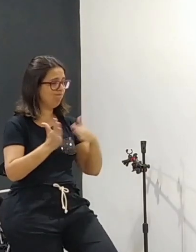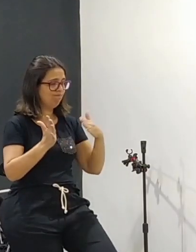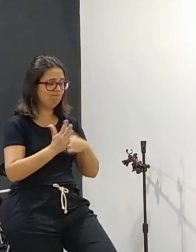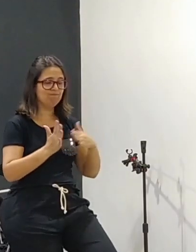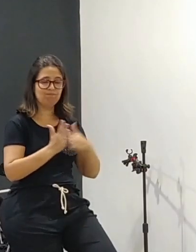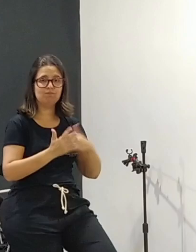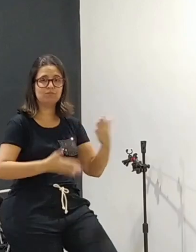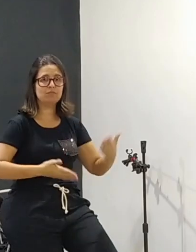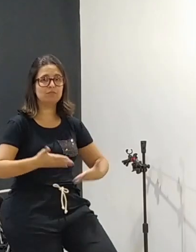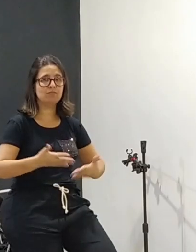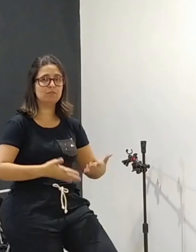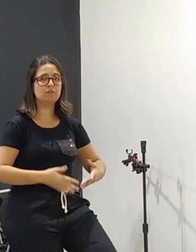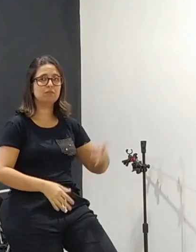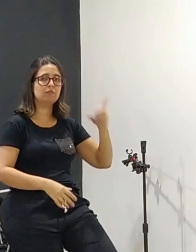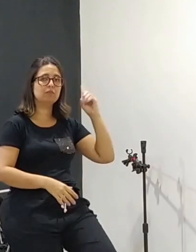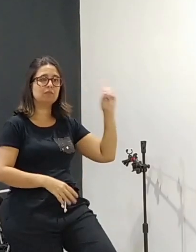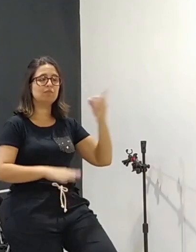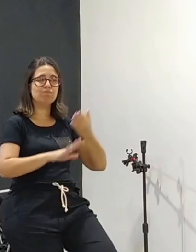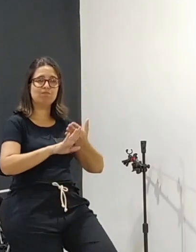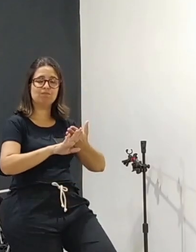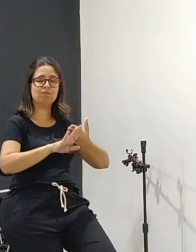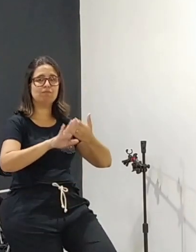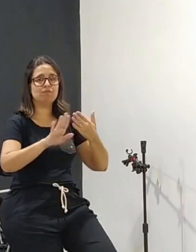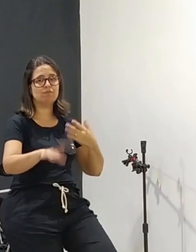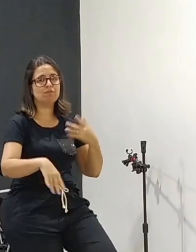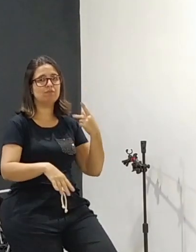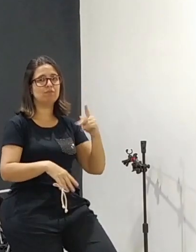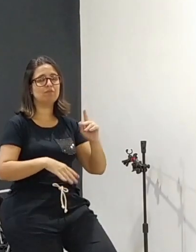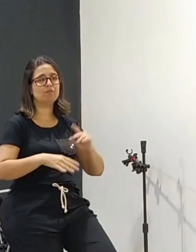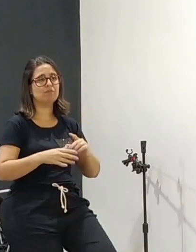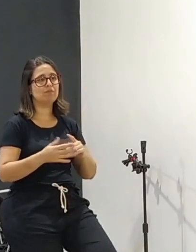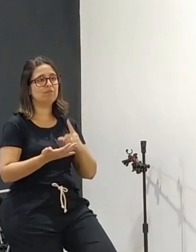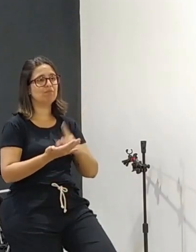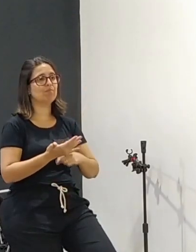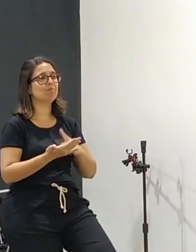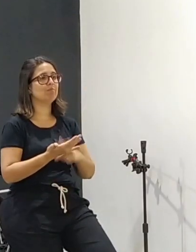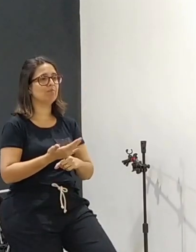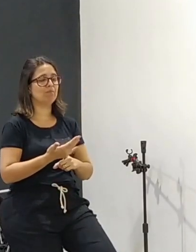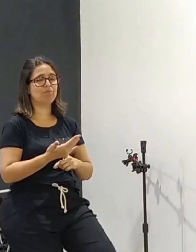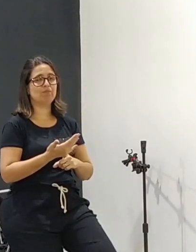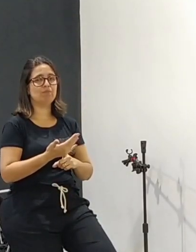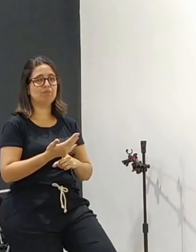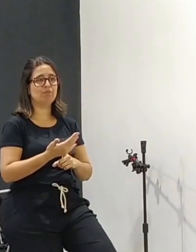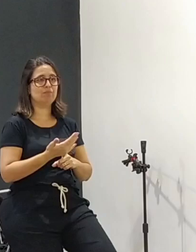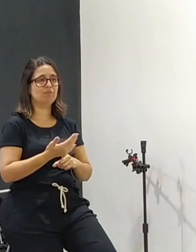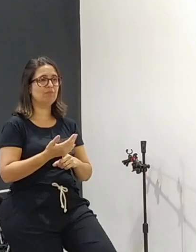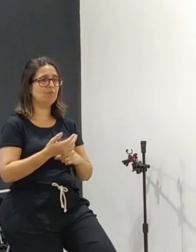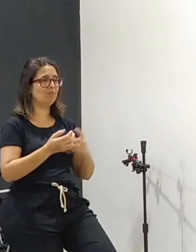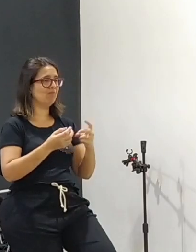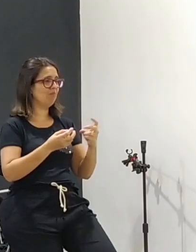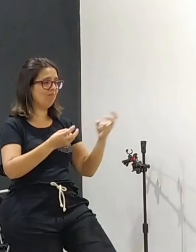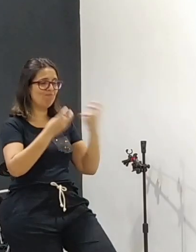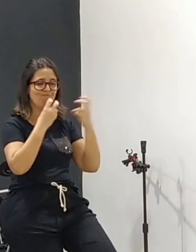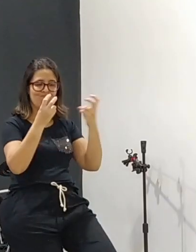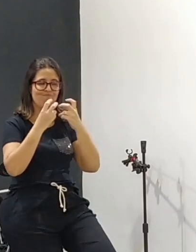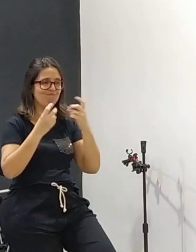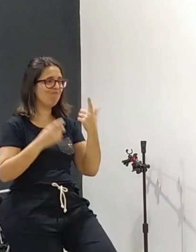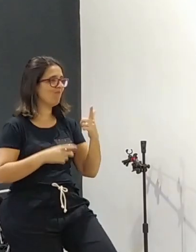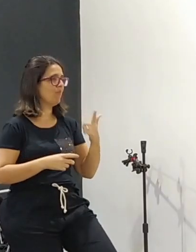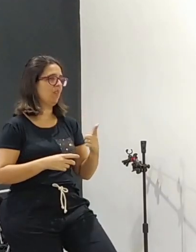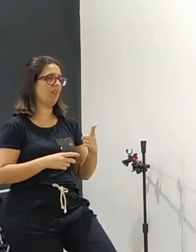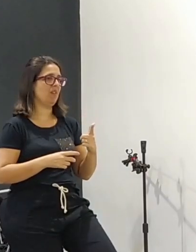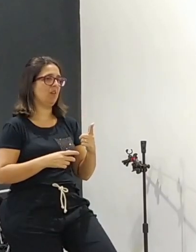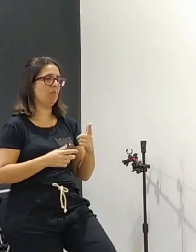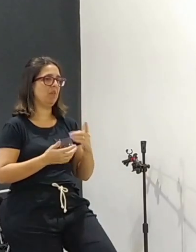totalmente e nos separarmos para o seu propósito. É uma força muito grande. A gente nem percebe, mas a gente já está dirigindo Deus